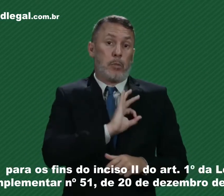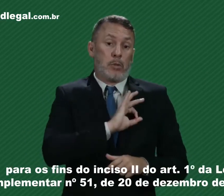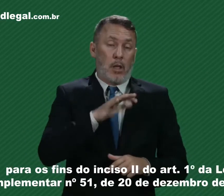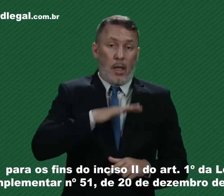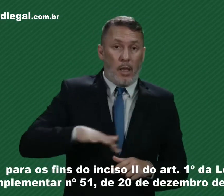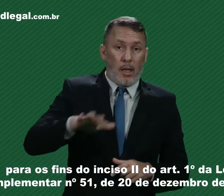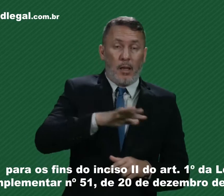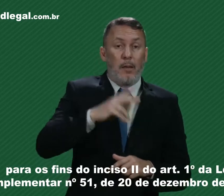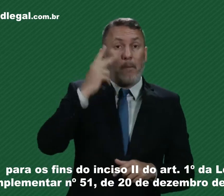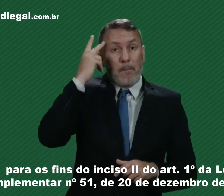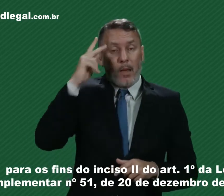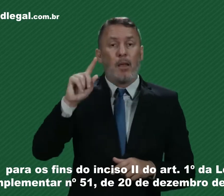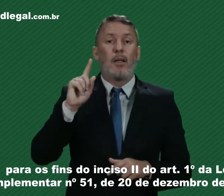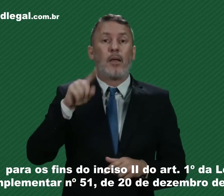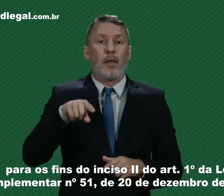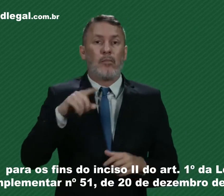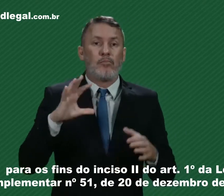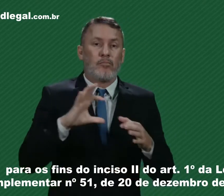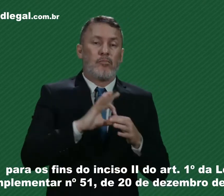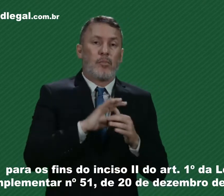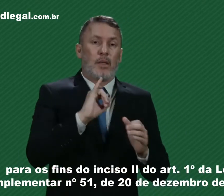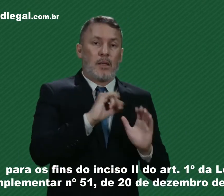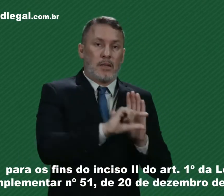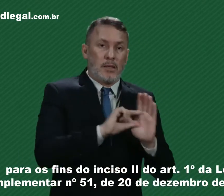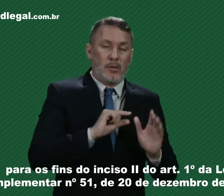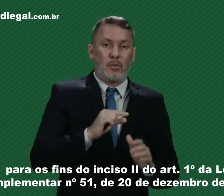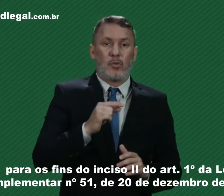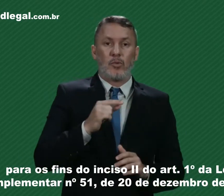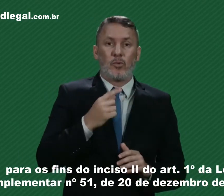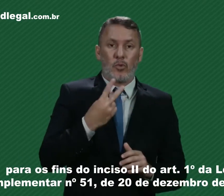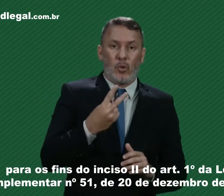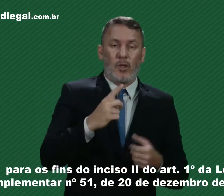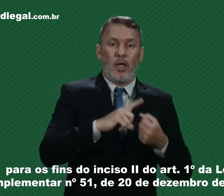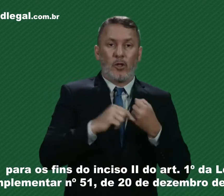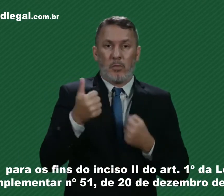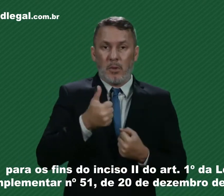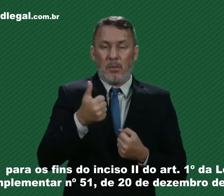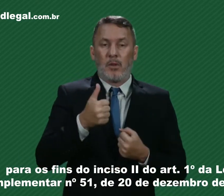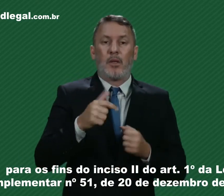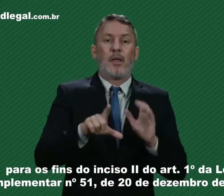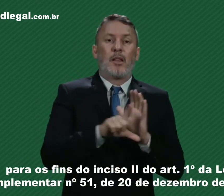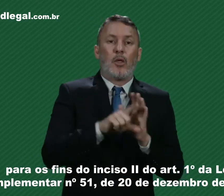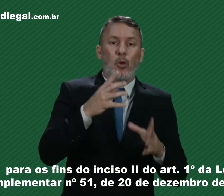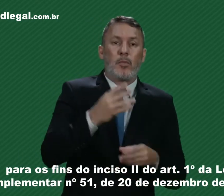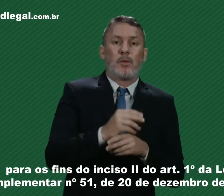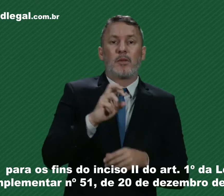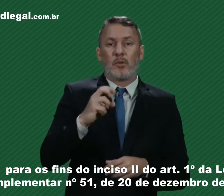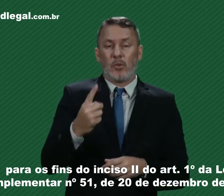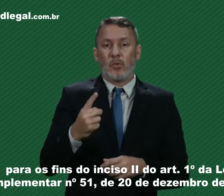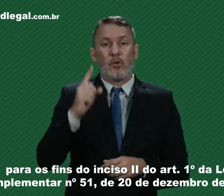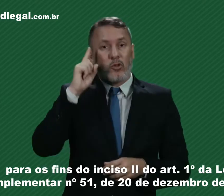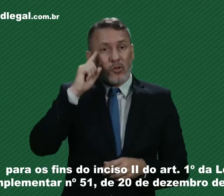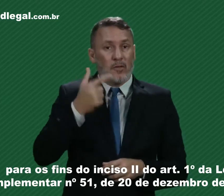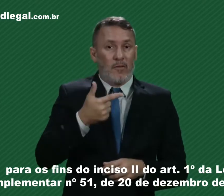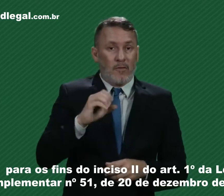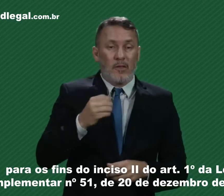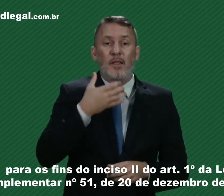policial para os fins do inciso 2 do artigo 1º da Lei Complementar número 51, de 20 de dezembro